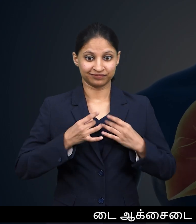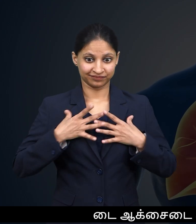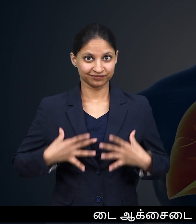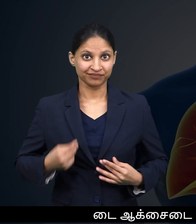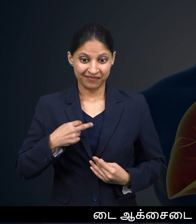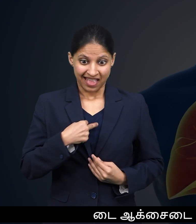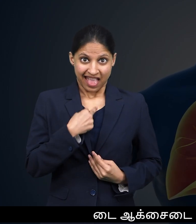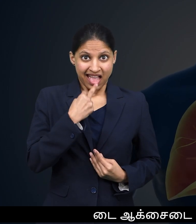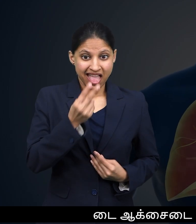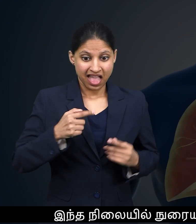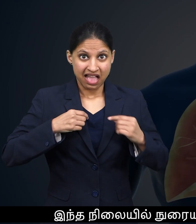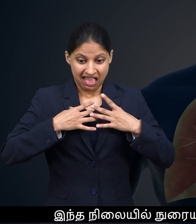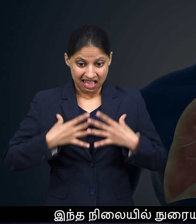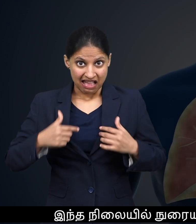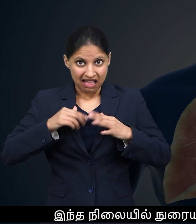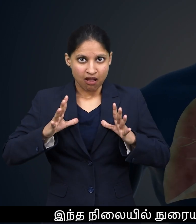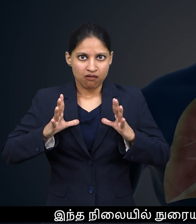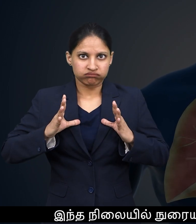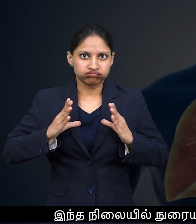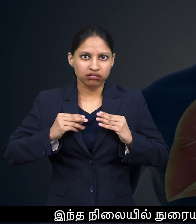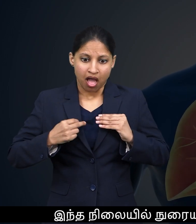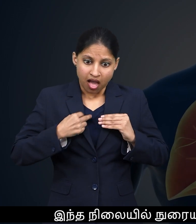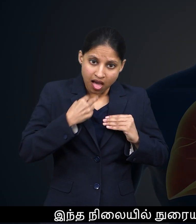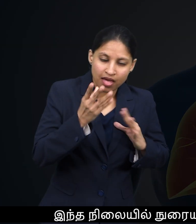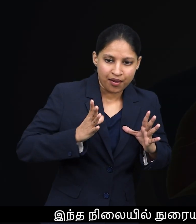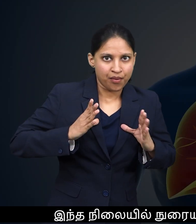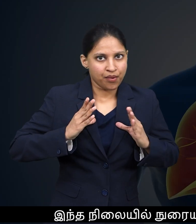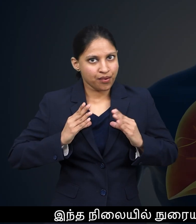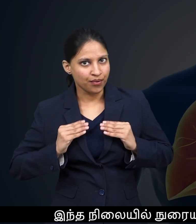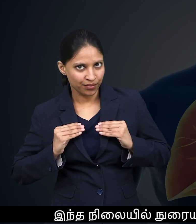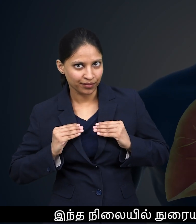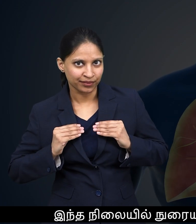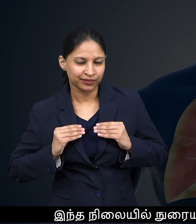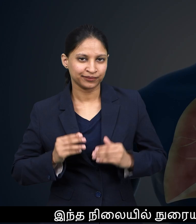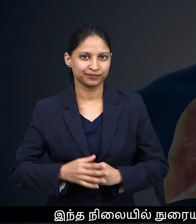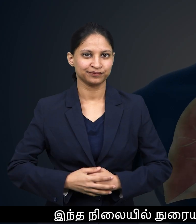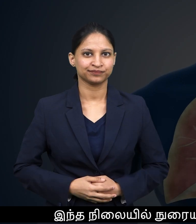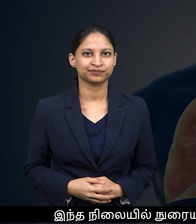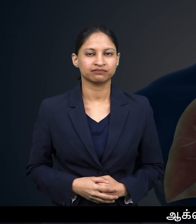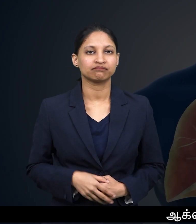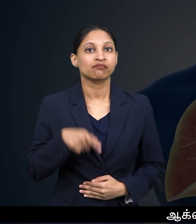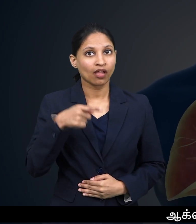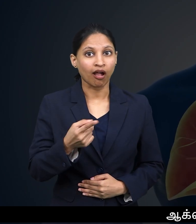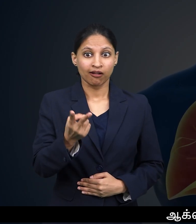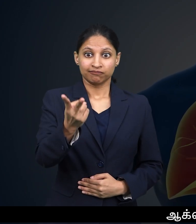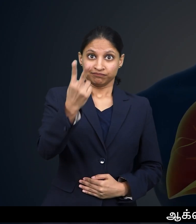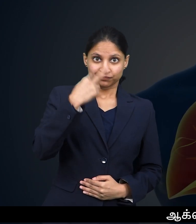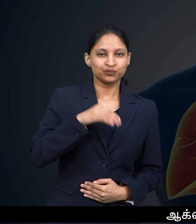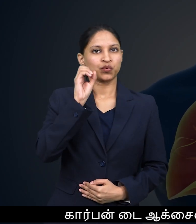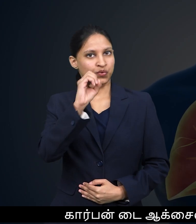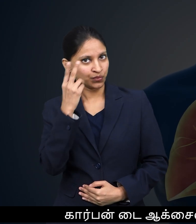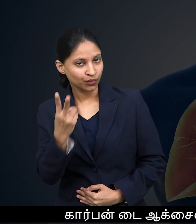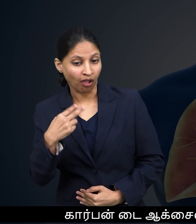ஆக்சைடை காற்றில் வெளியிடுகிறோம். இந்த நிலையில் நுரையீரல் சுருங்குகிறது, அதாவது சிறியதாகிறது. ஆக்சிஜனை